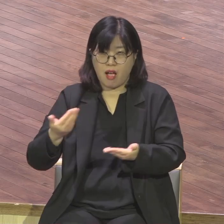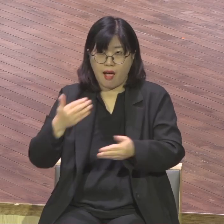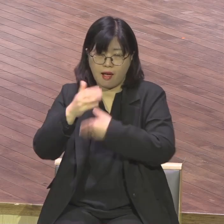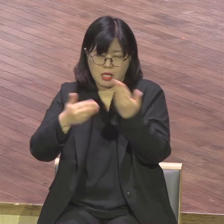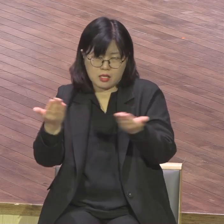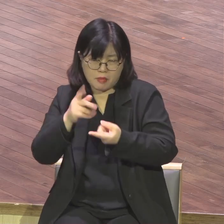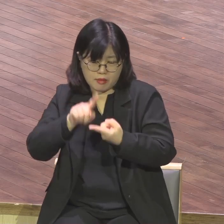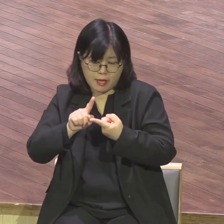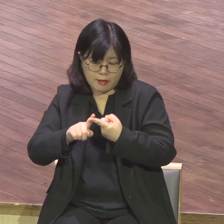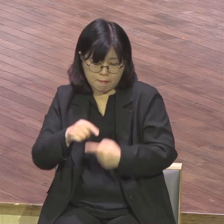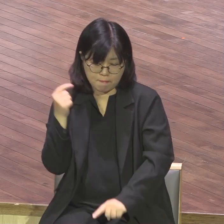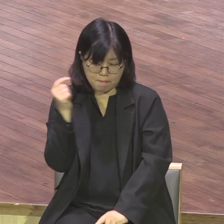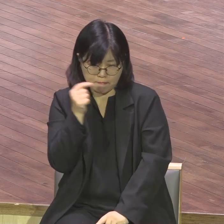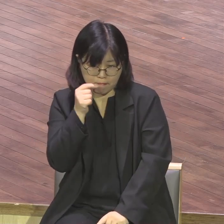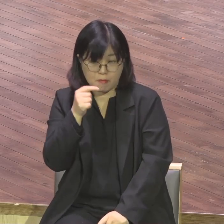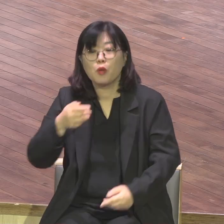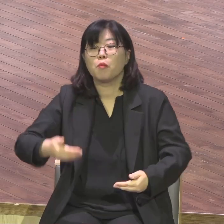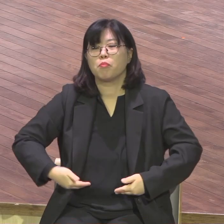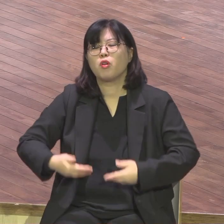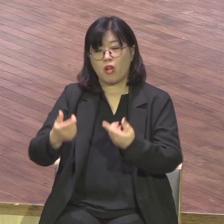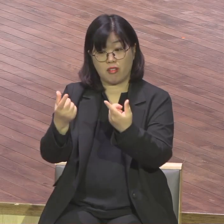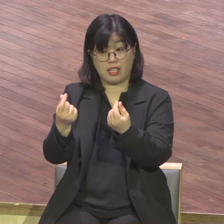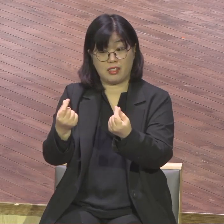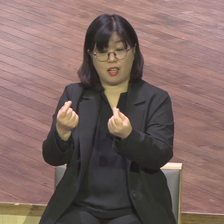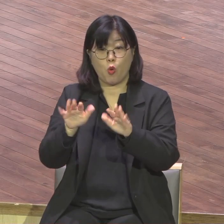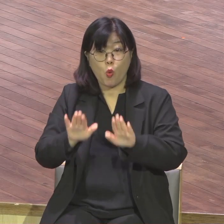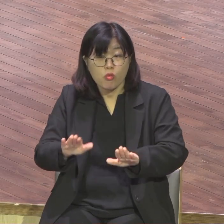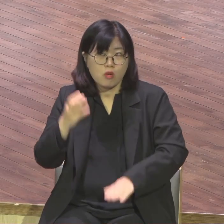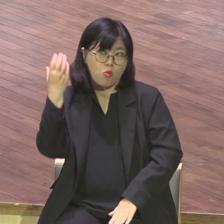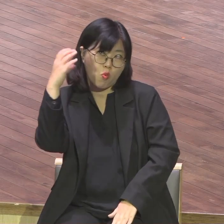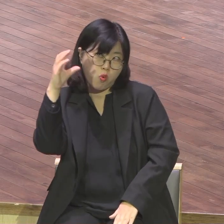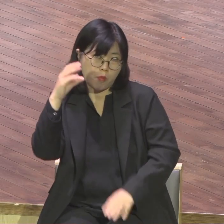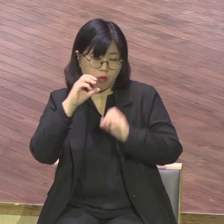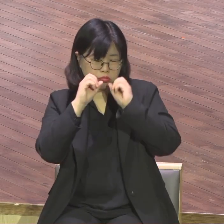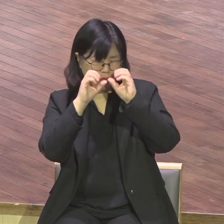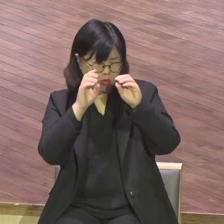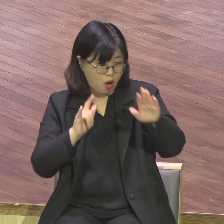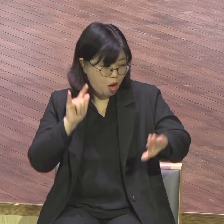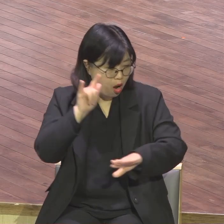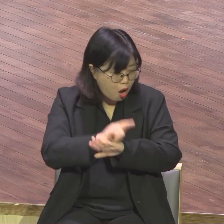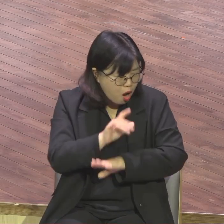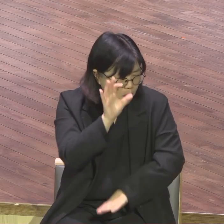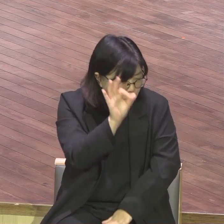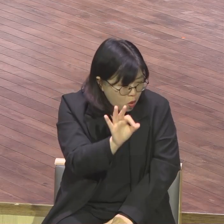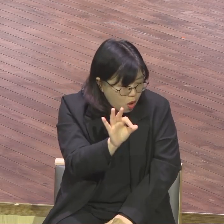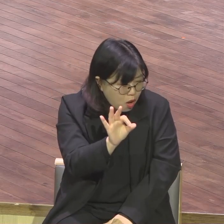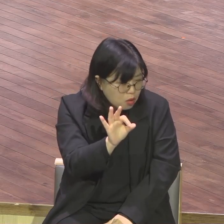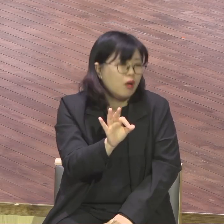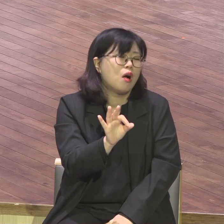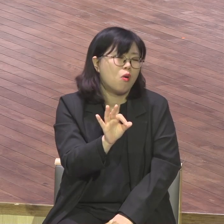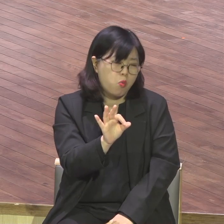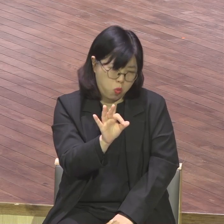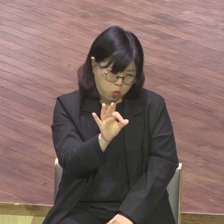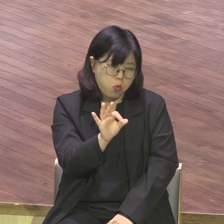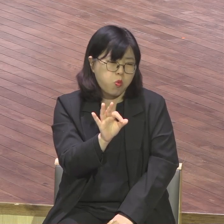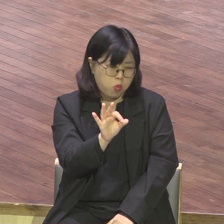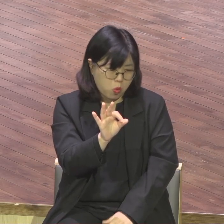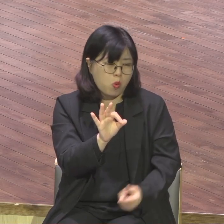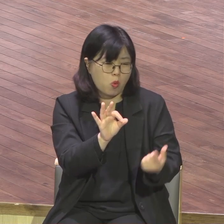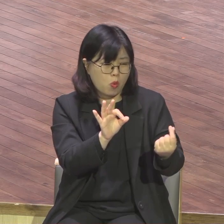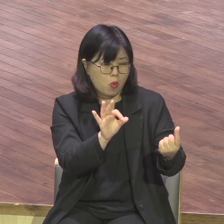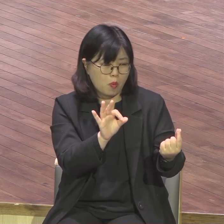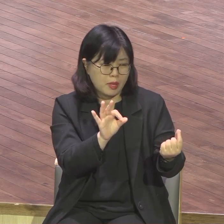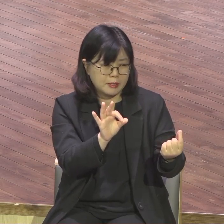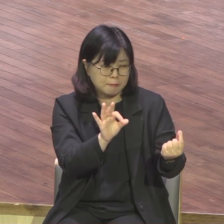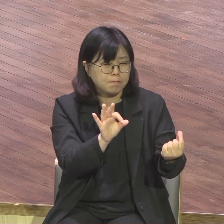그 시간표였습니다. 언제까지 우리가 기다릴 수가 없습니다. 많이 기다려줬습니다. 제대로 되지 않는